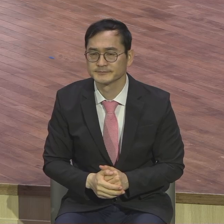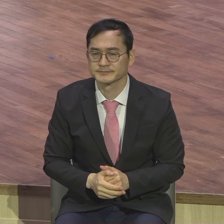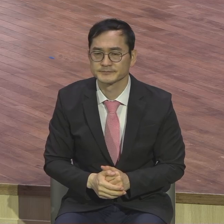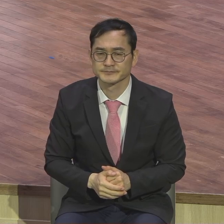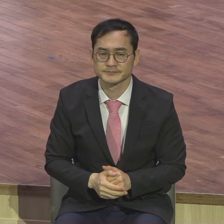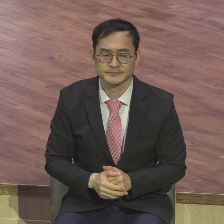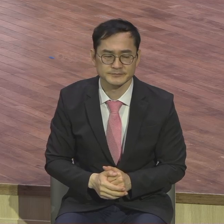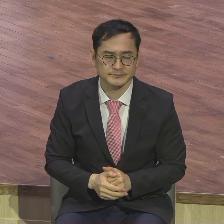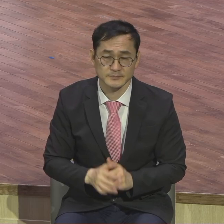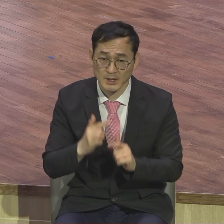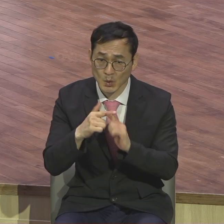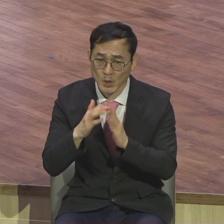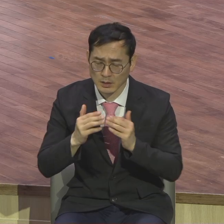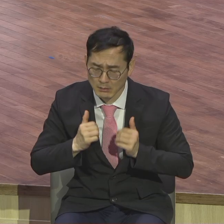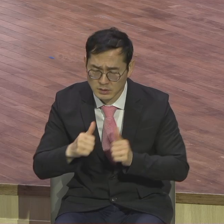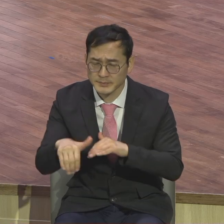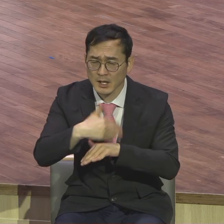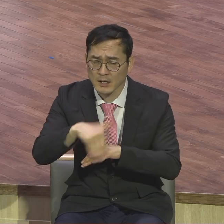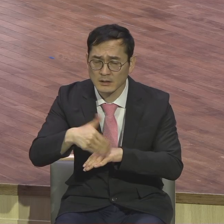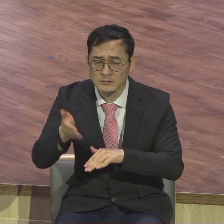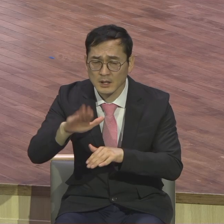왜 교회 다니면서 실패합니까?